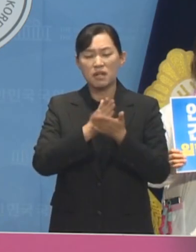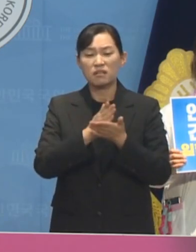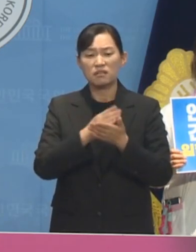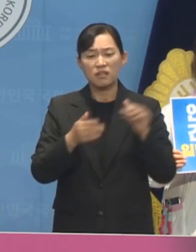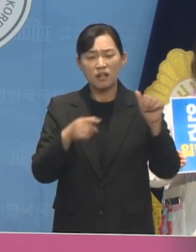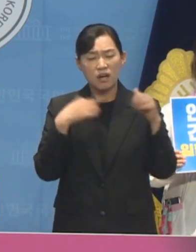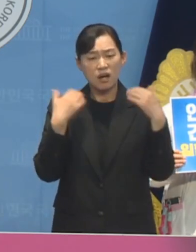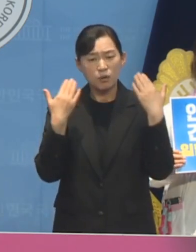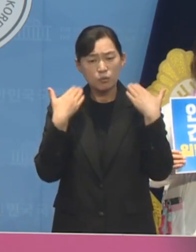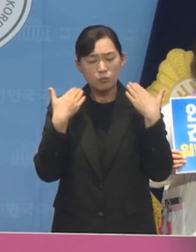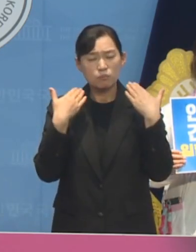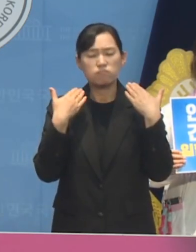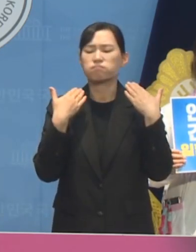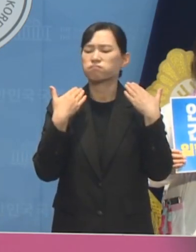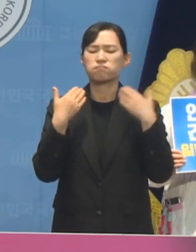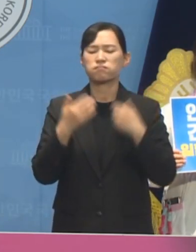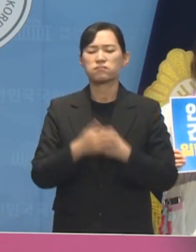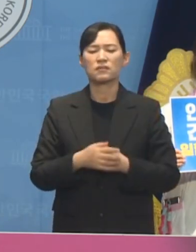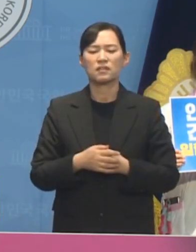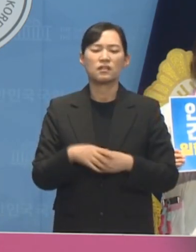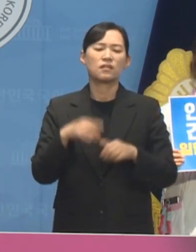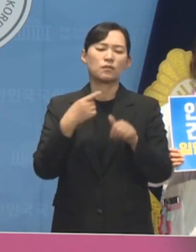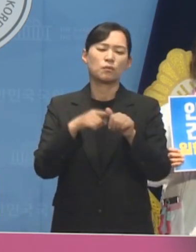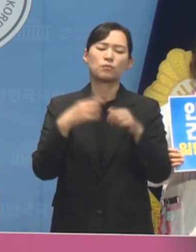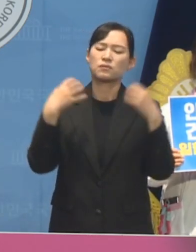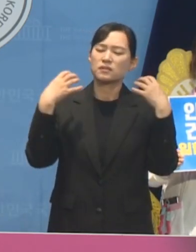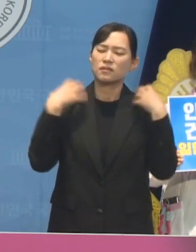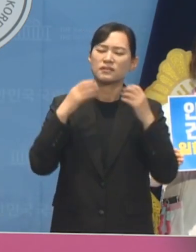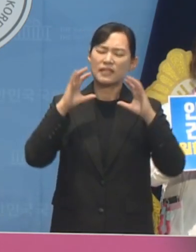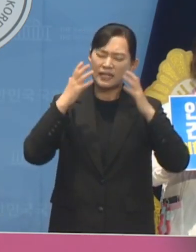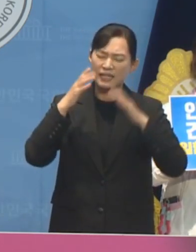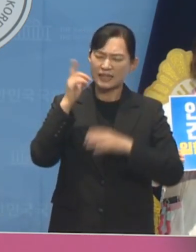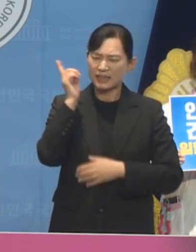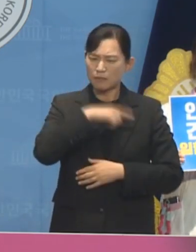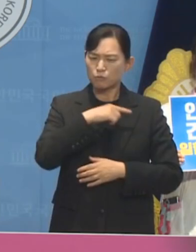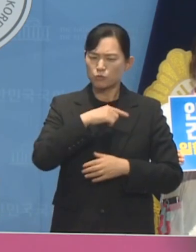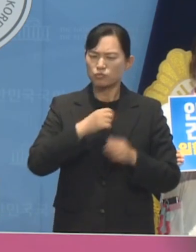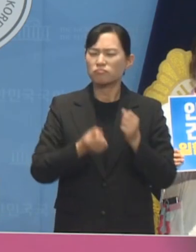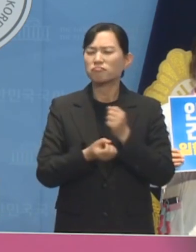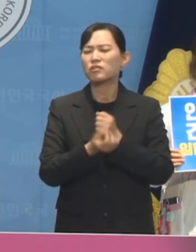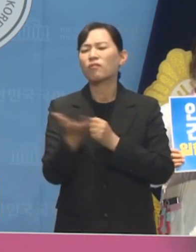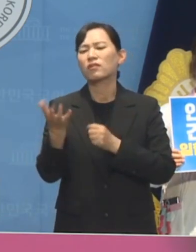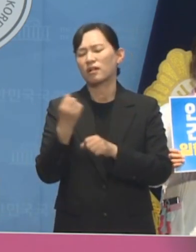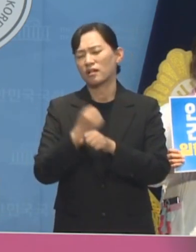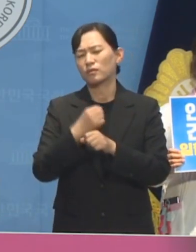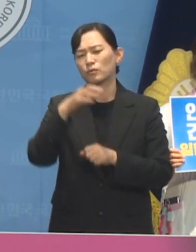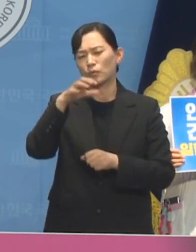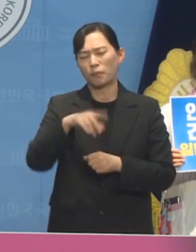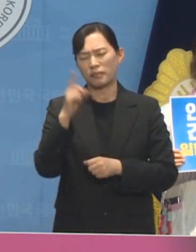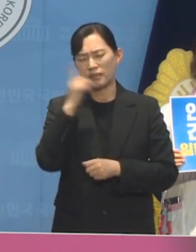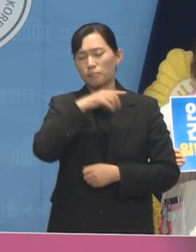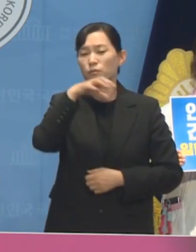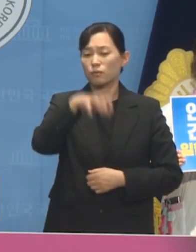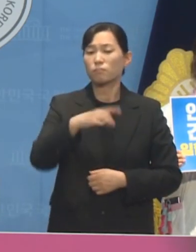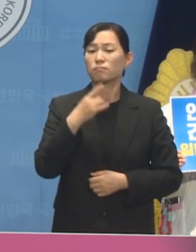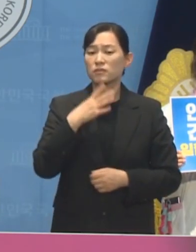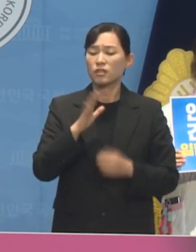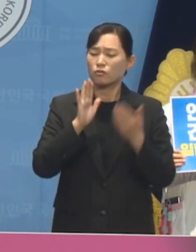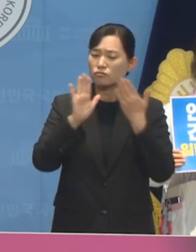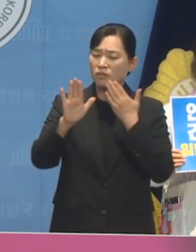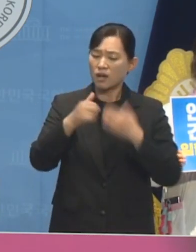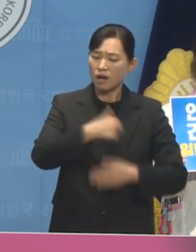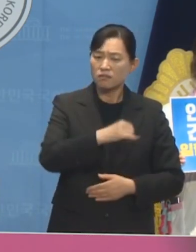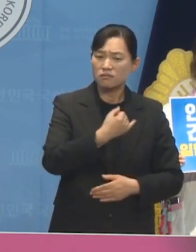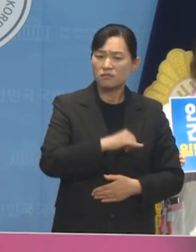학교, 이런 교육청은 아이들에게 나쁜 영향만 주는 나쁜 교육기관일 뿐입니다. 훗날